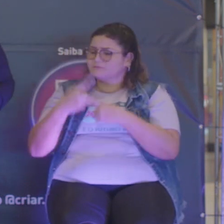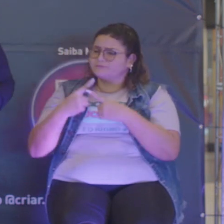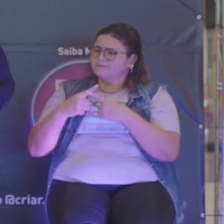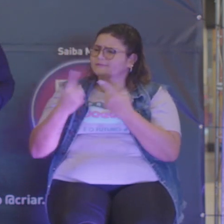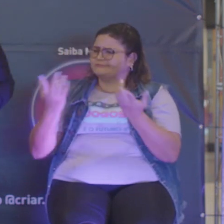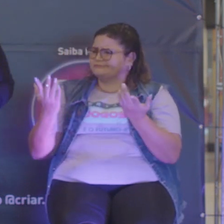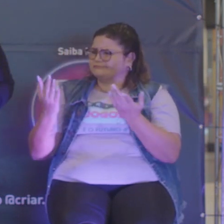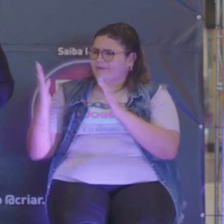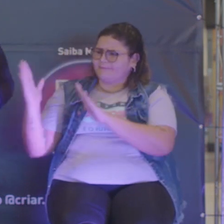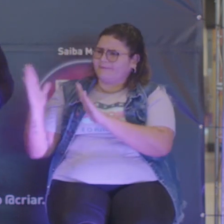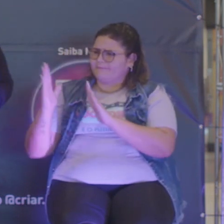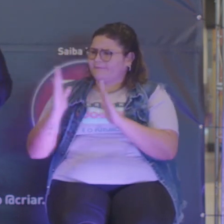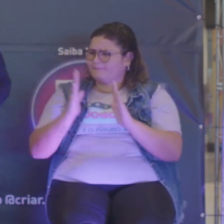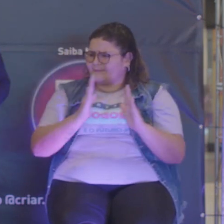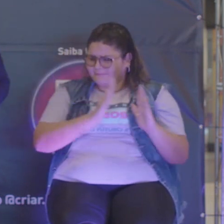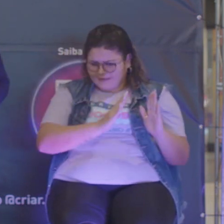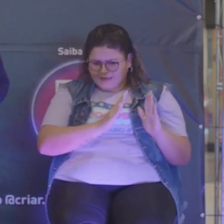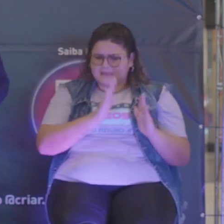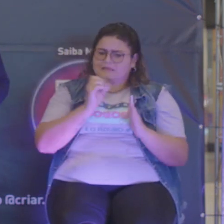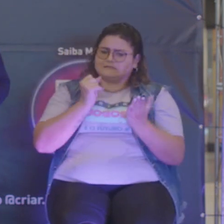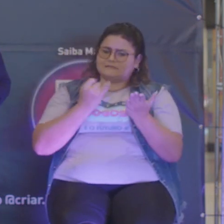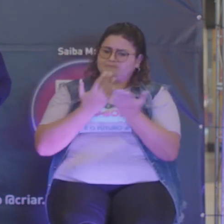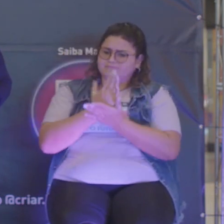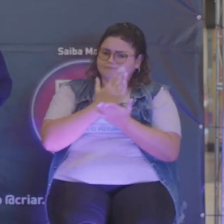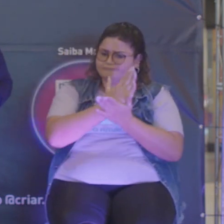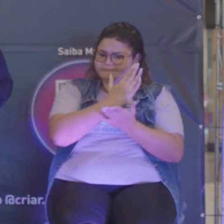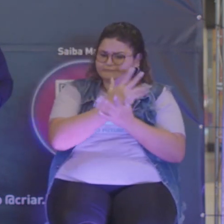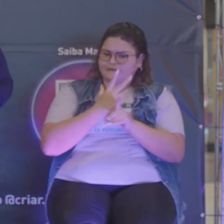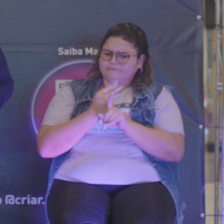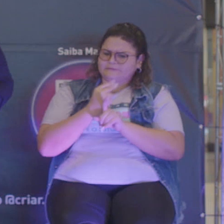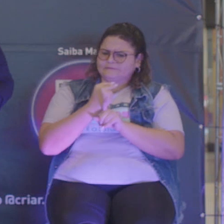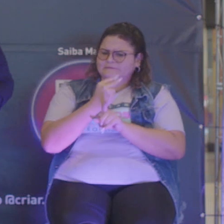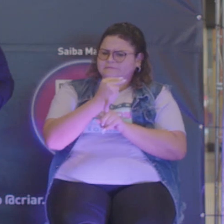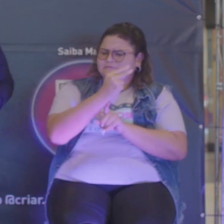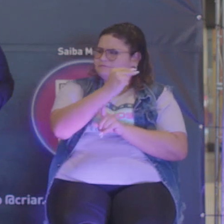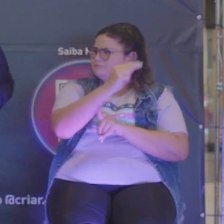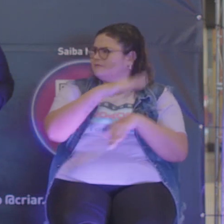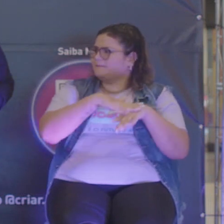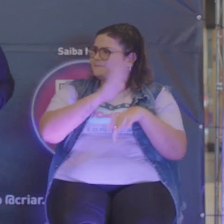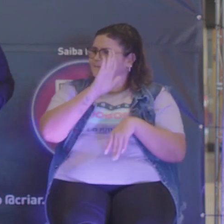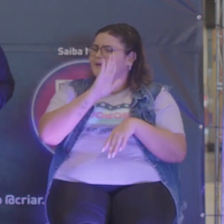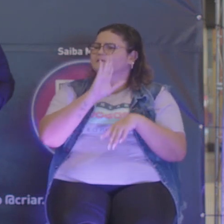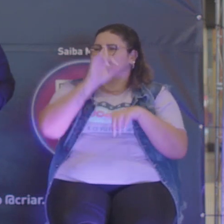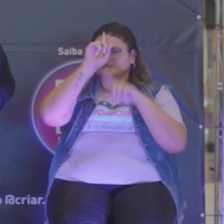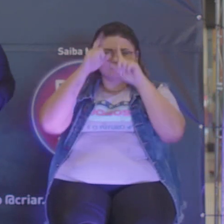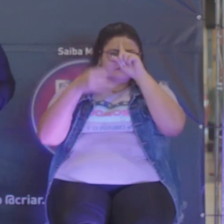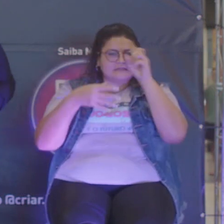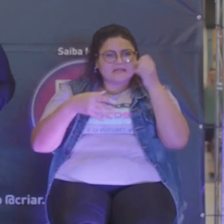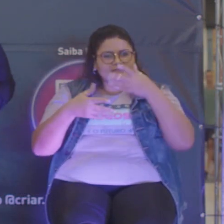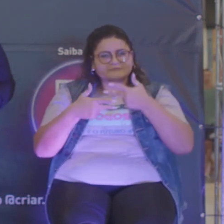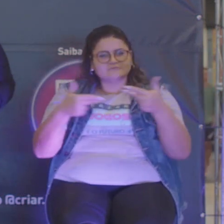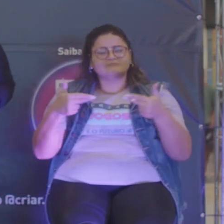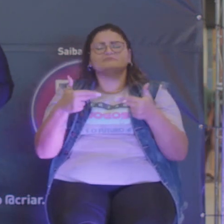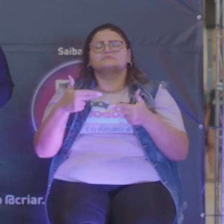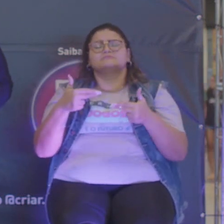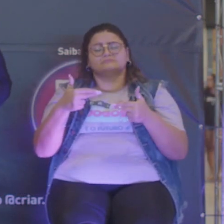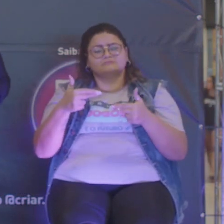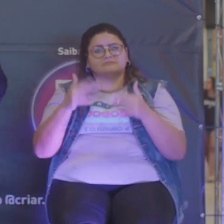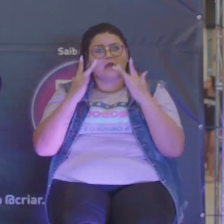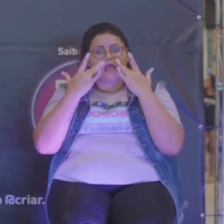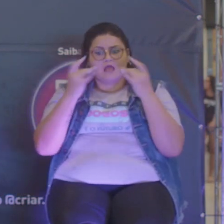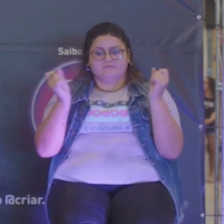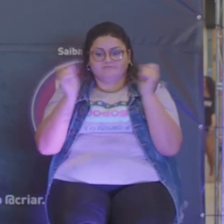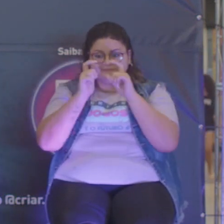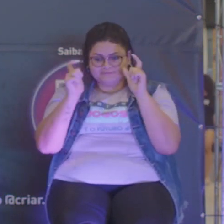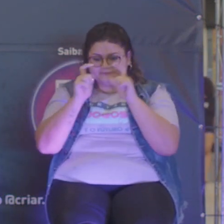passar um dever de casa através de um jogo, ou usar um elemento do jogo para fazer uma coisa mais criativa, uma coisa que vai chamar a atenção